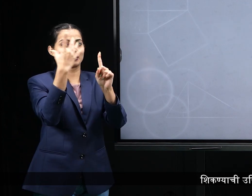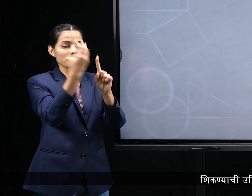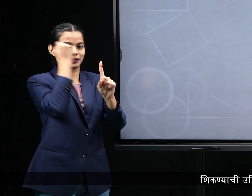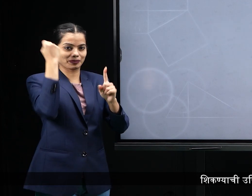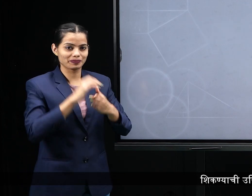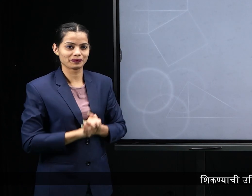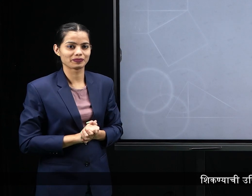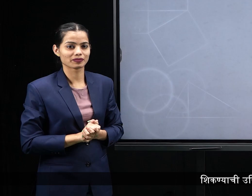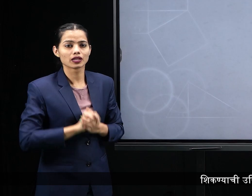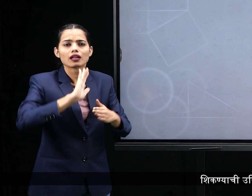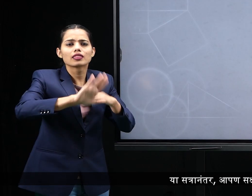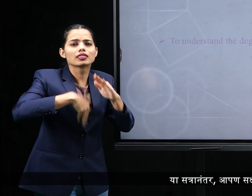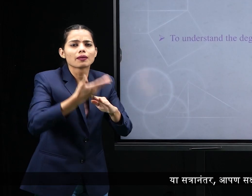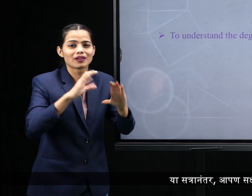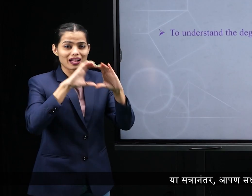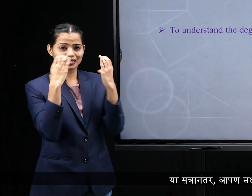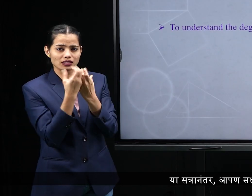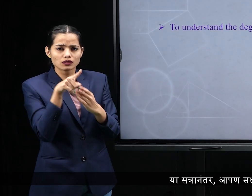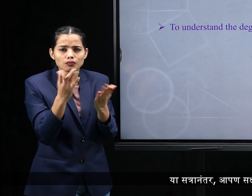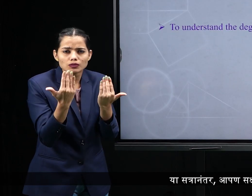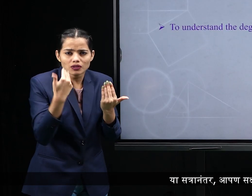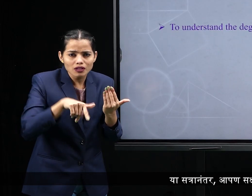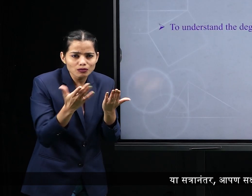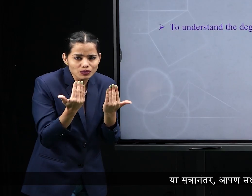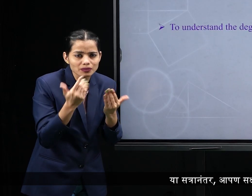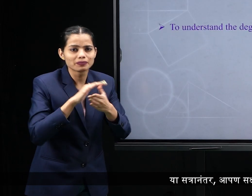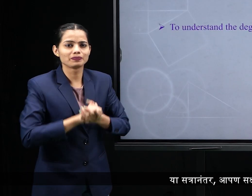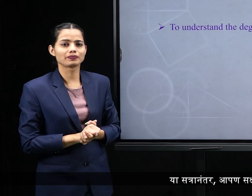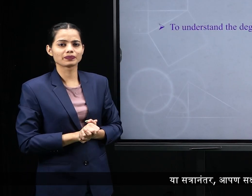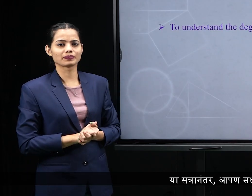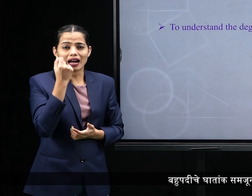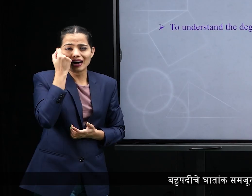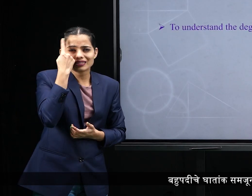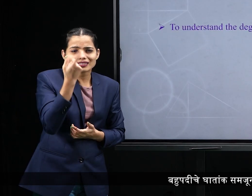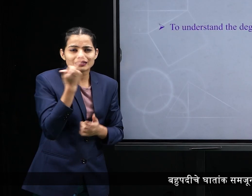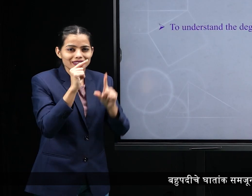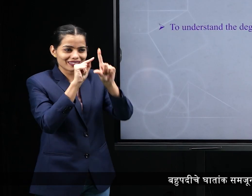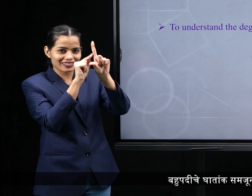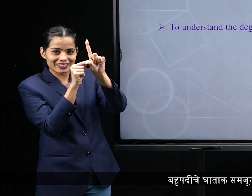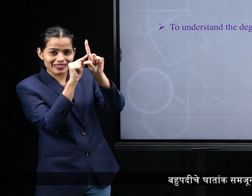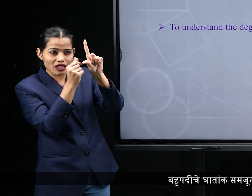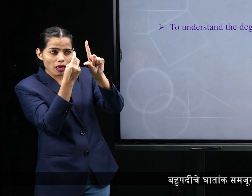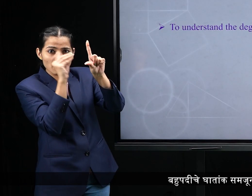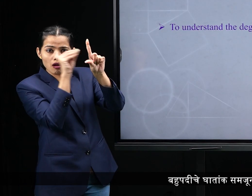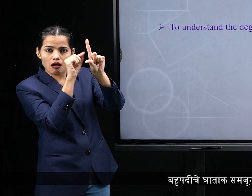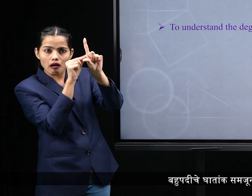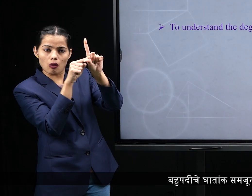शिकण्याची उद्दिष्टे. या सत्रानंतर आपण सक्षम असाल बहुपदीचे घातांक समजून घेण्यासाठी,